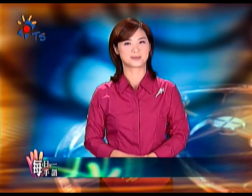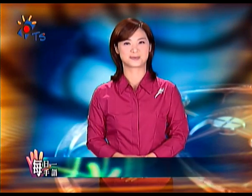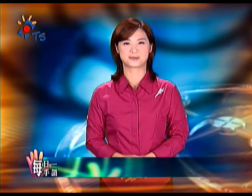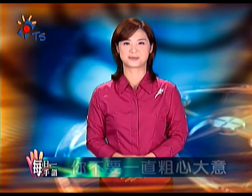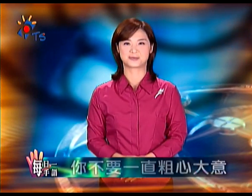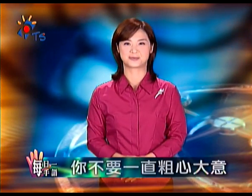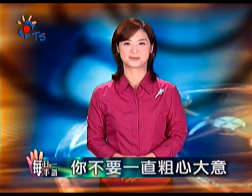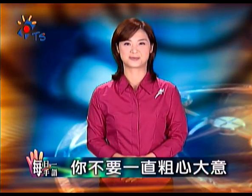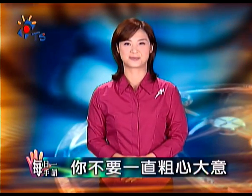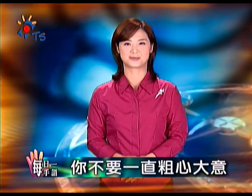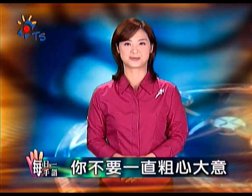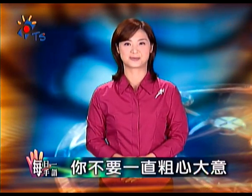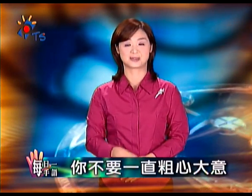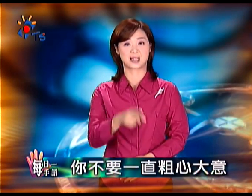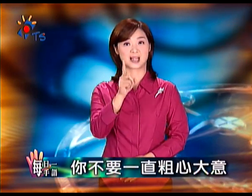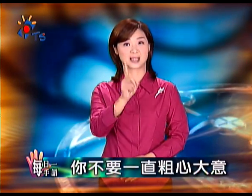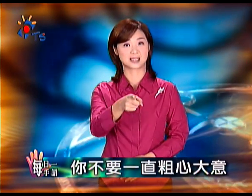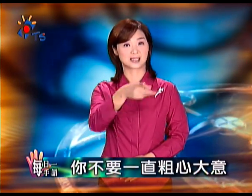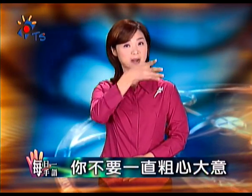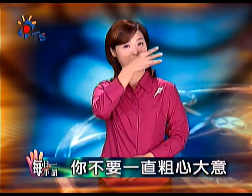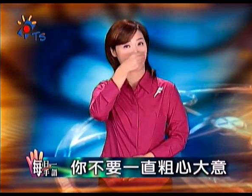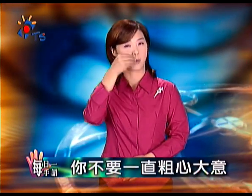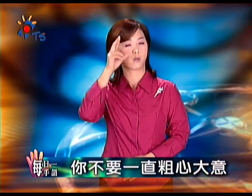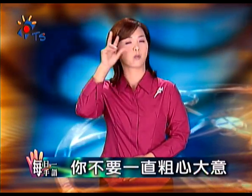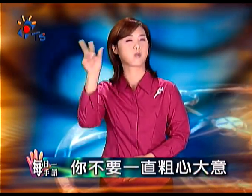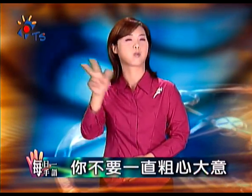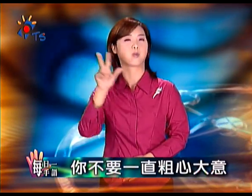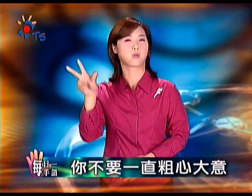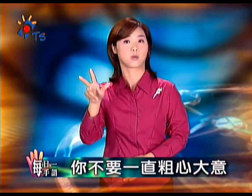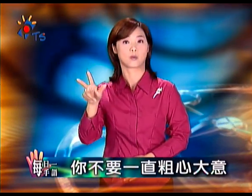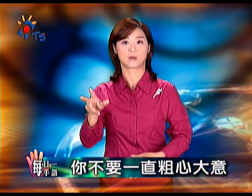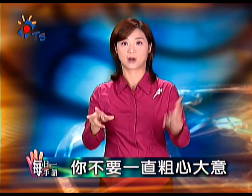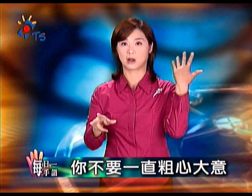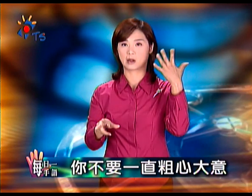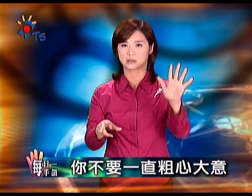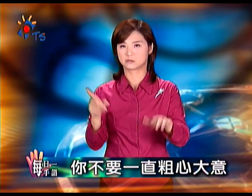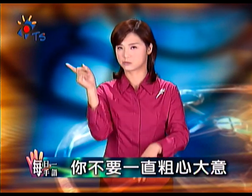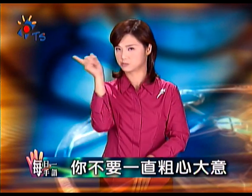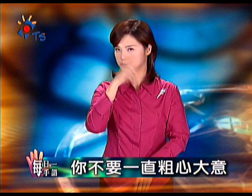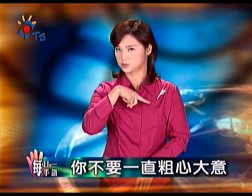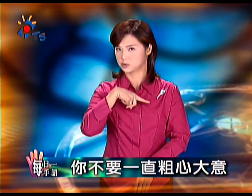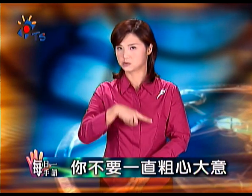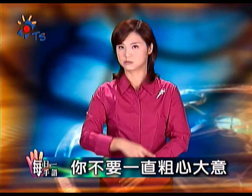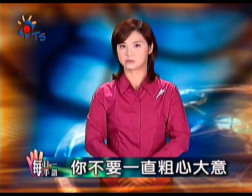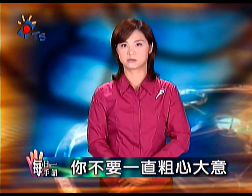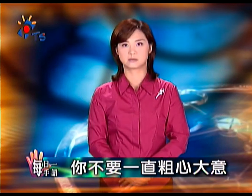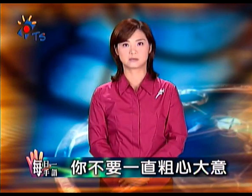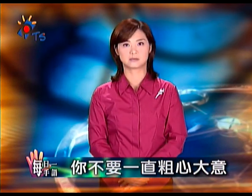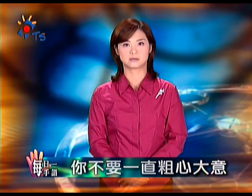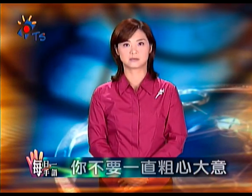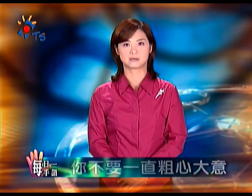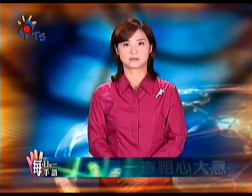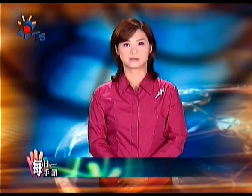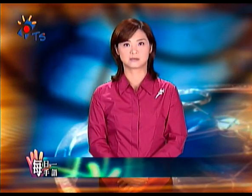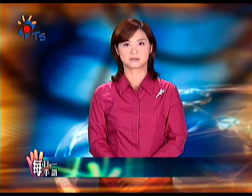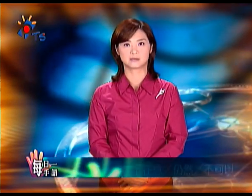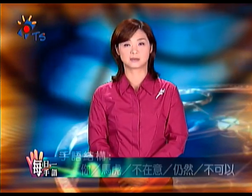语。你不要一直粗心大意。手语的结构是：